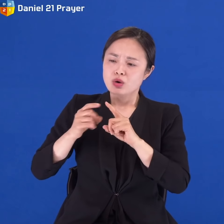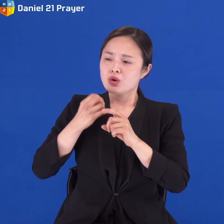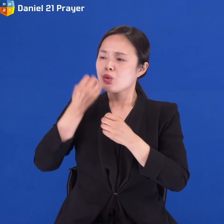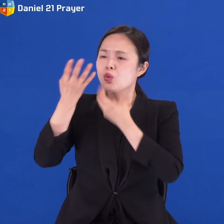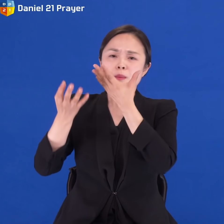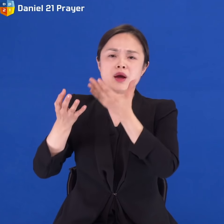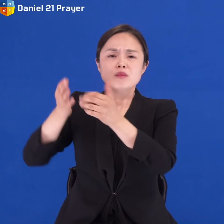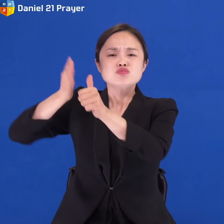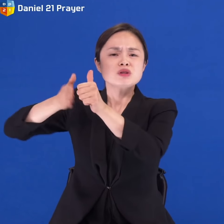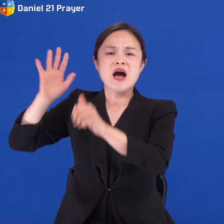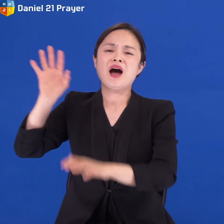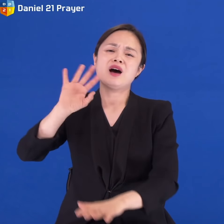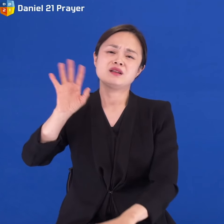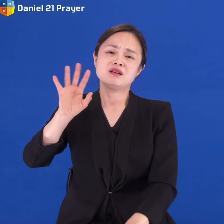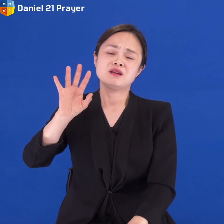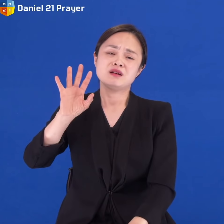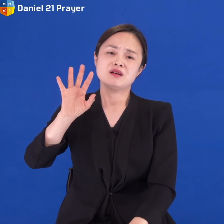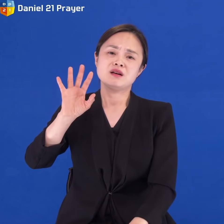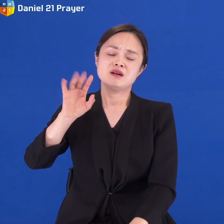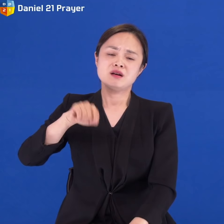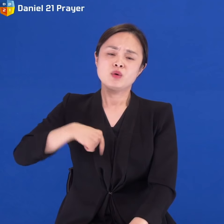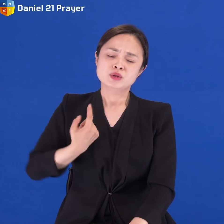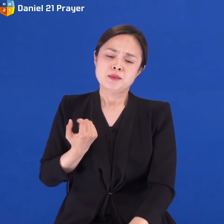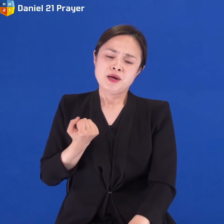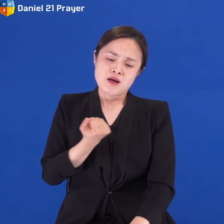보잘것없는 저의 모습이었습니다.